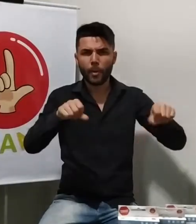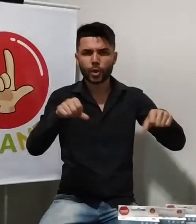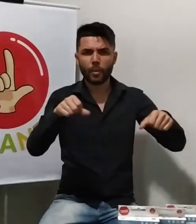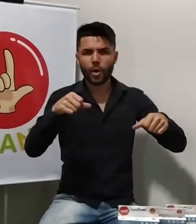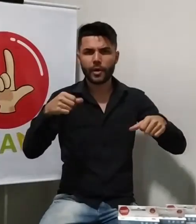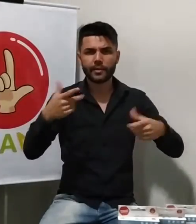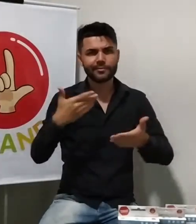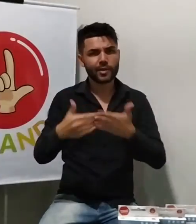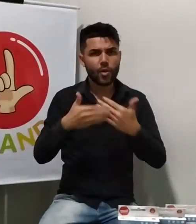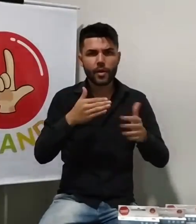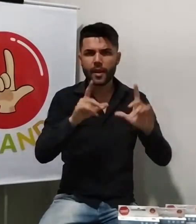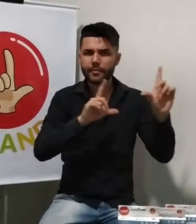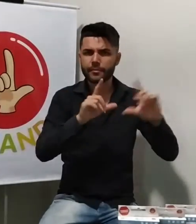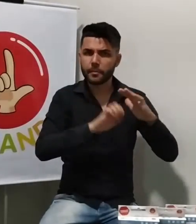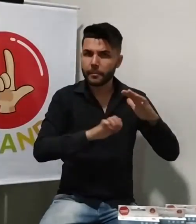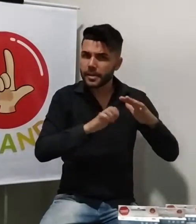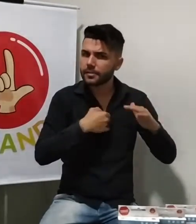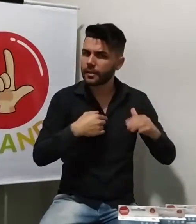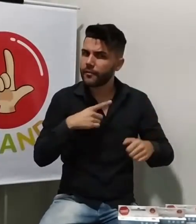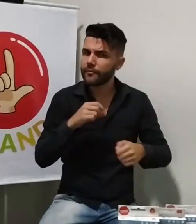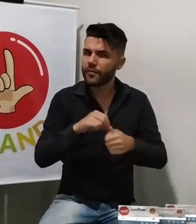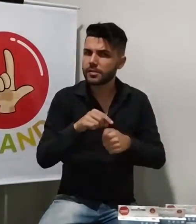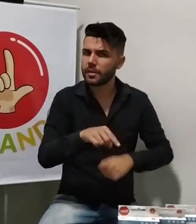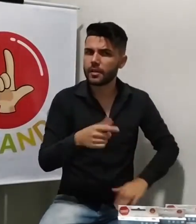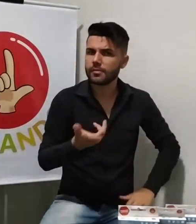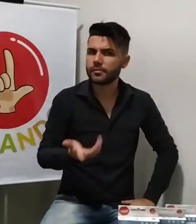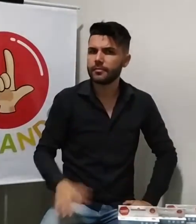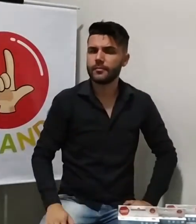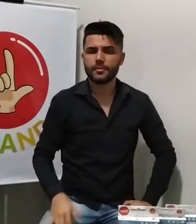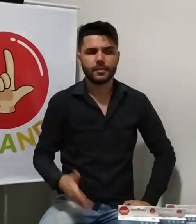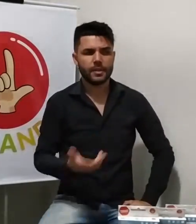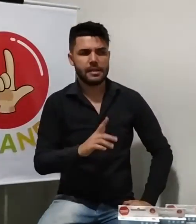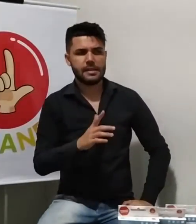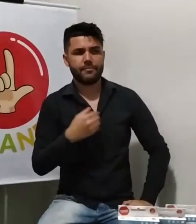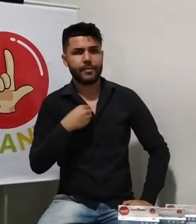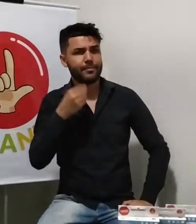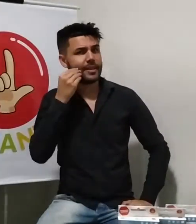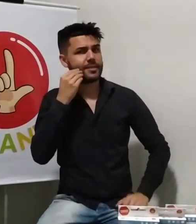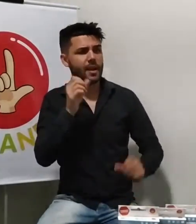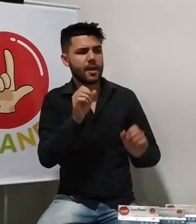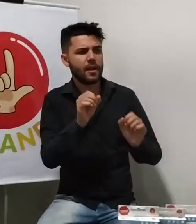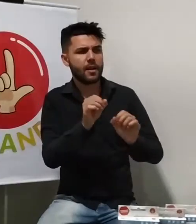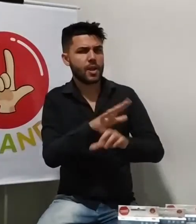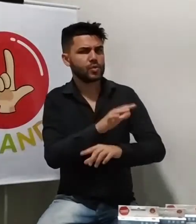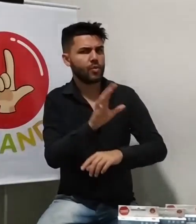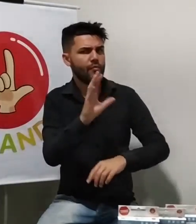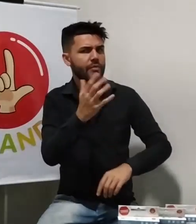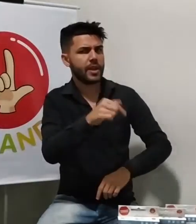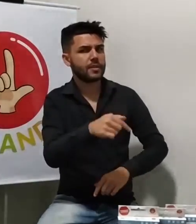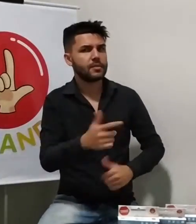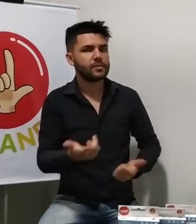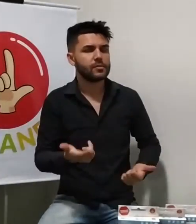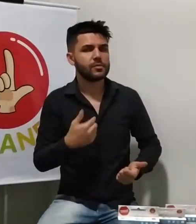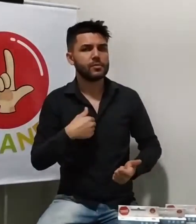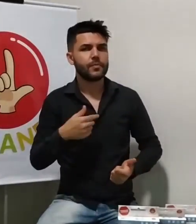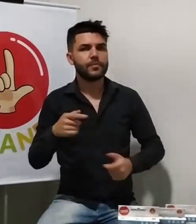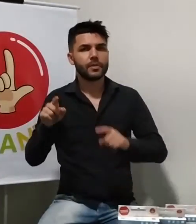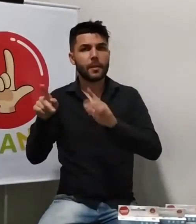em qualquer empresa tem que fazer isso. Eu falei, não, mas vamos tentar resolver isso. E a gente criou um sistema pra interligar agências de propaganda e emissoras de TV.